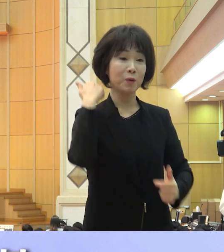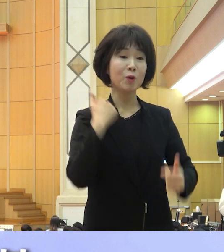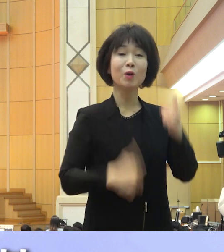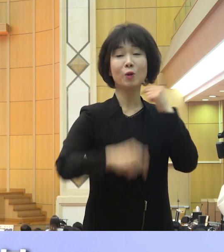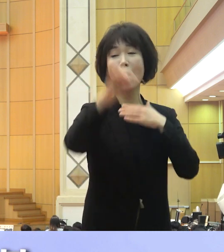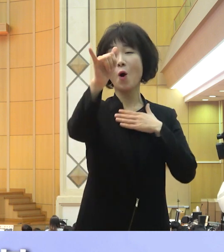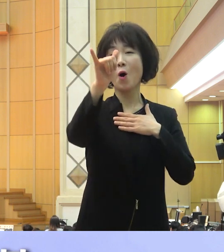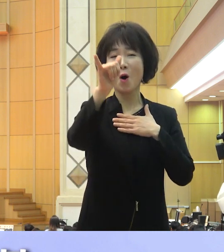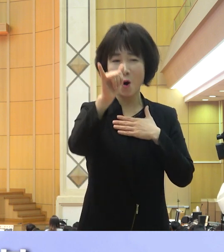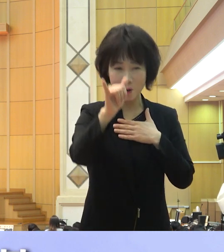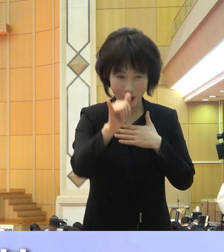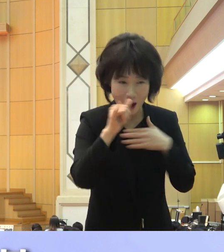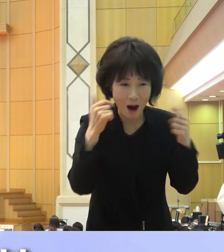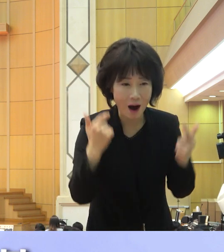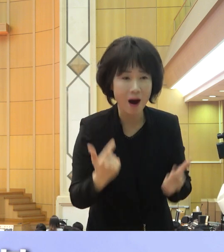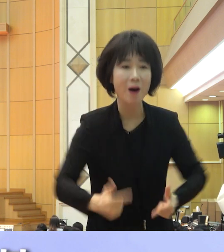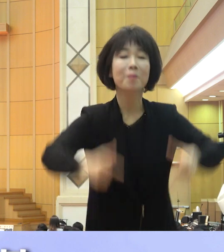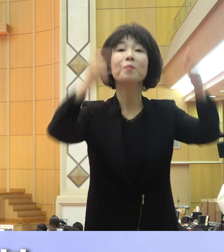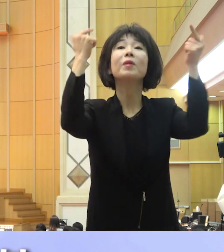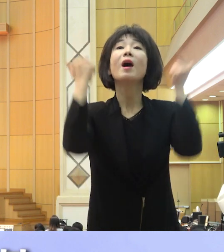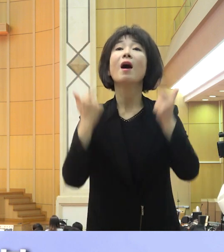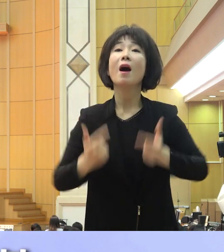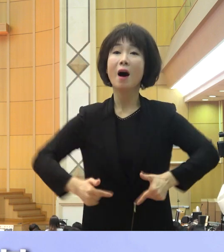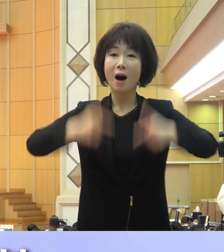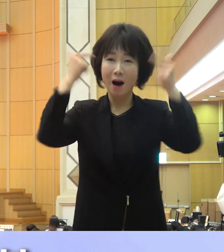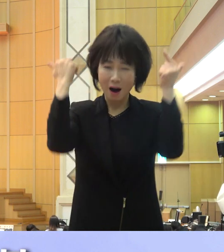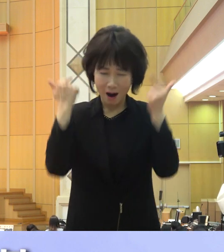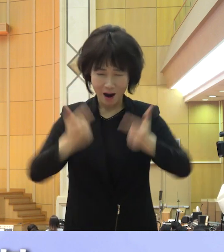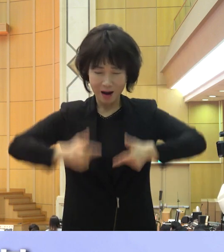기쁘고 기쁘도다.